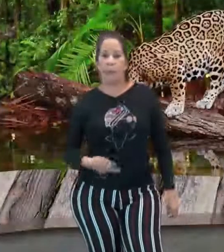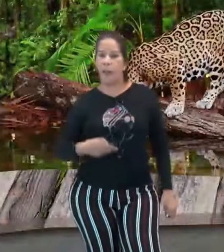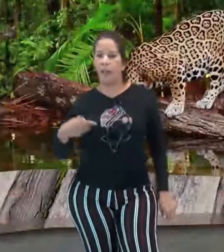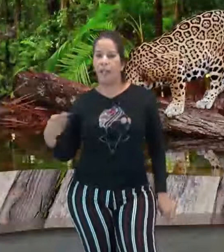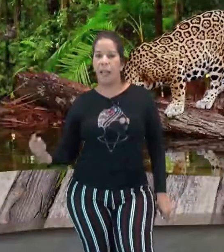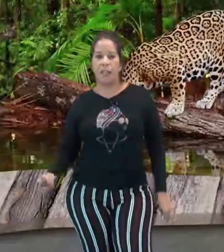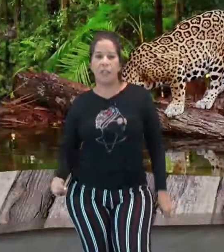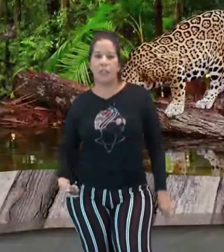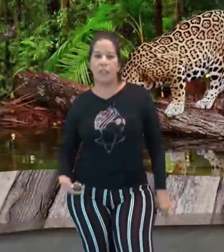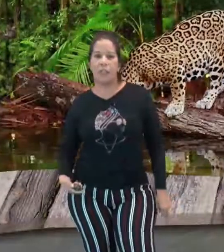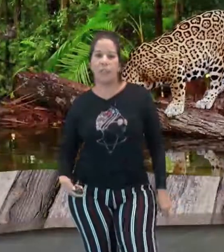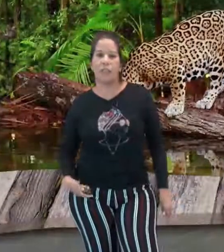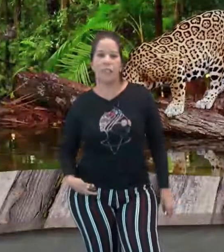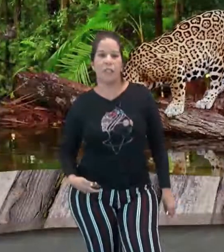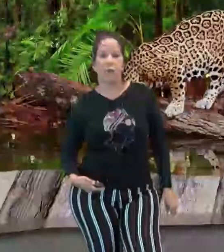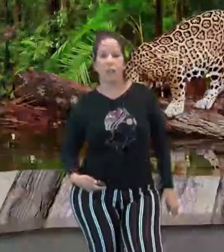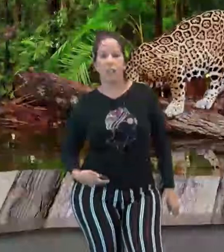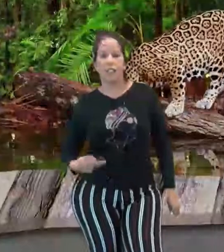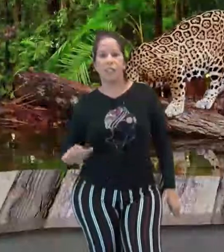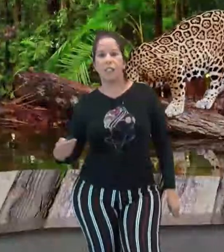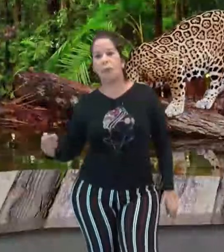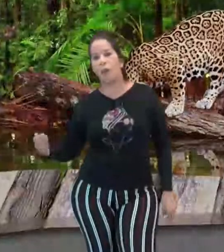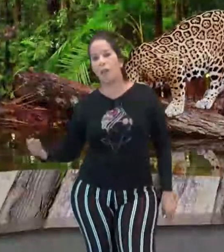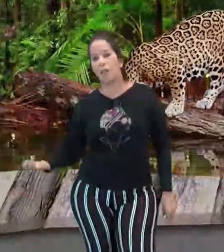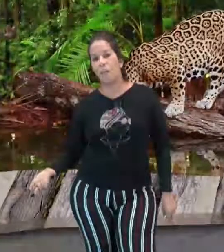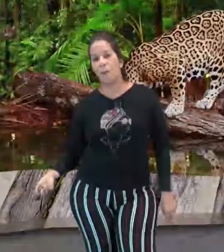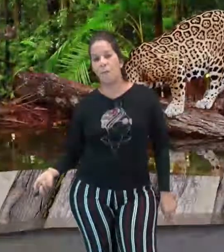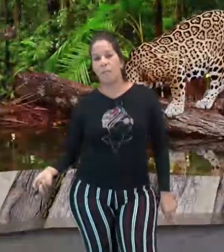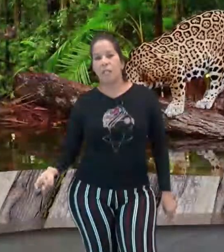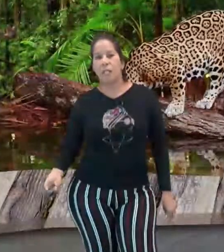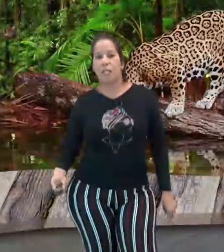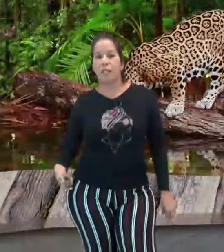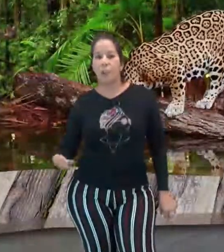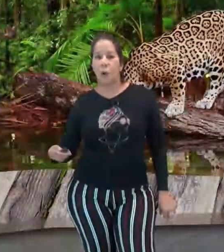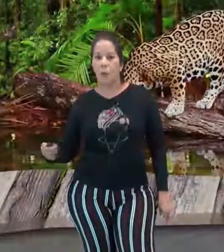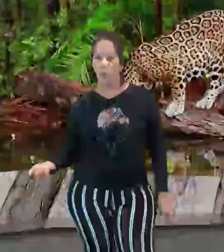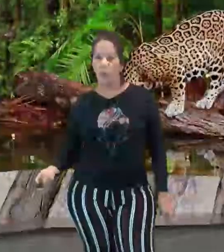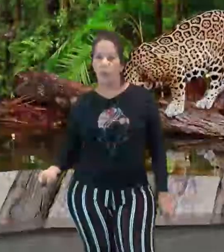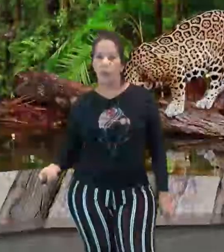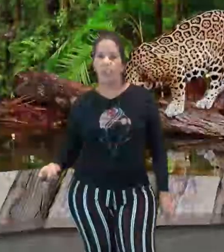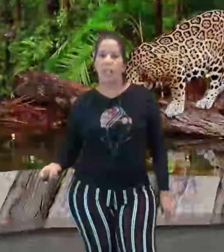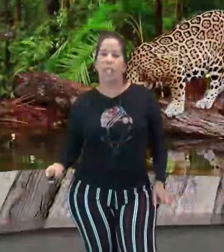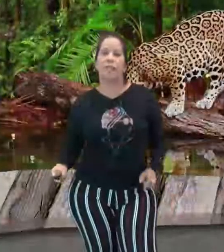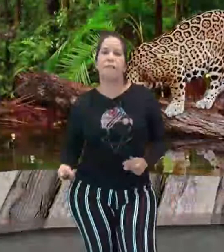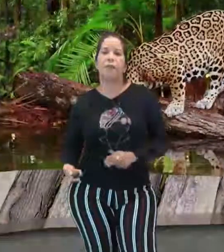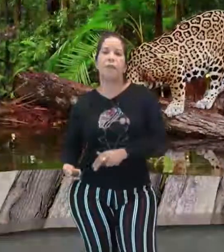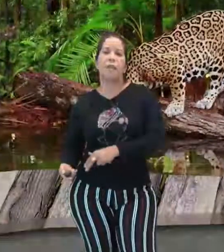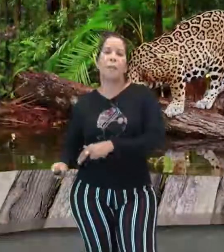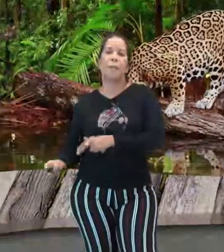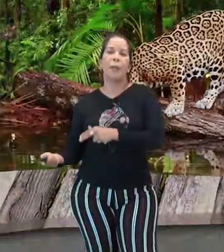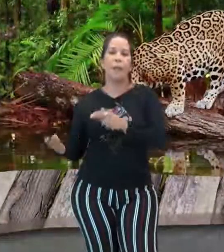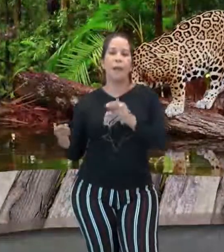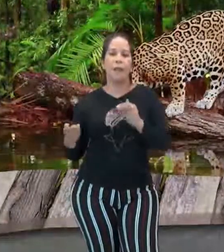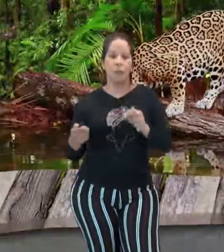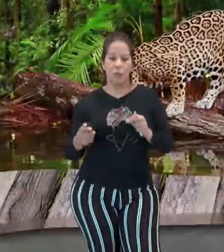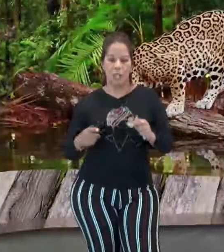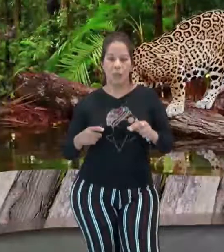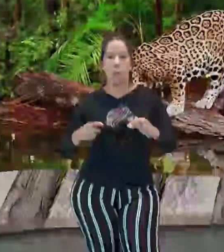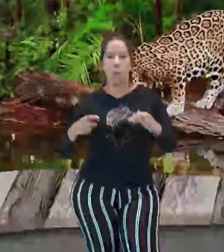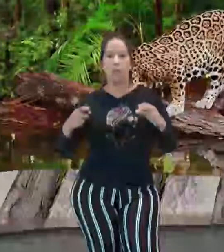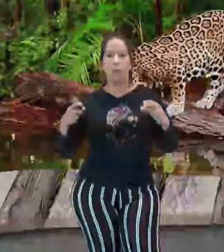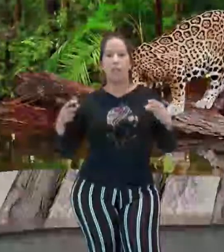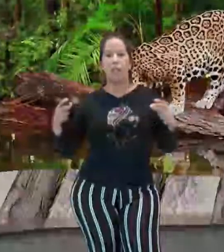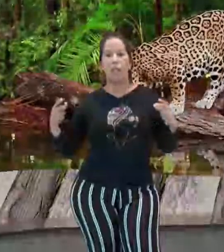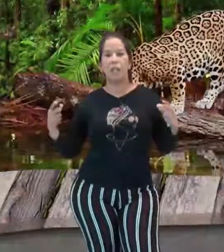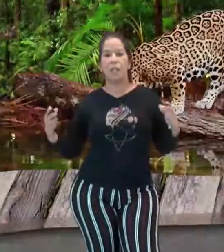da puberdade, então, você tem toda essa situação desses hormônios que vão estar preparando. Chega